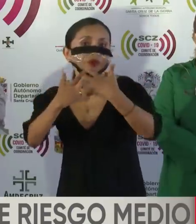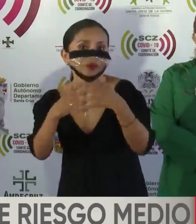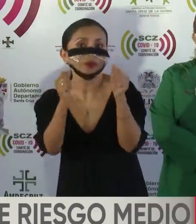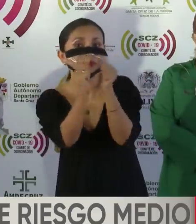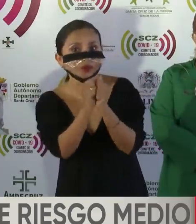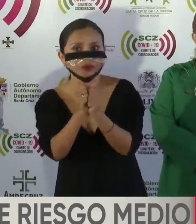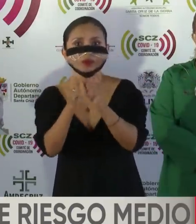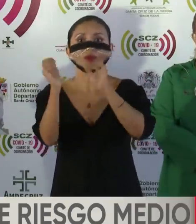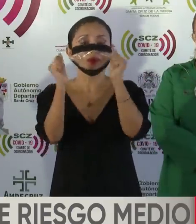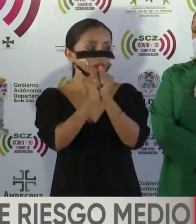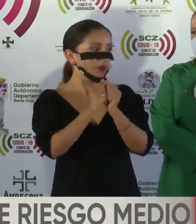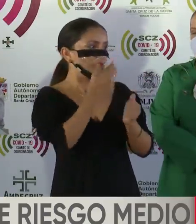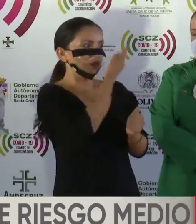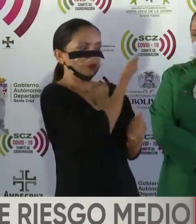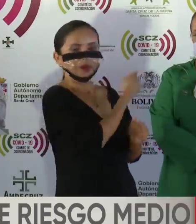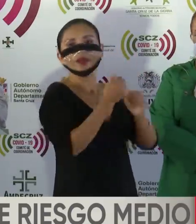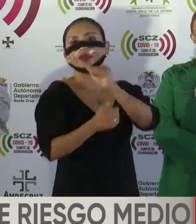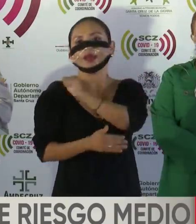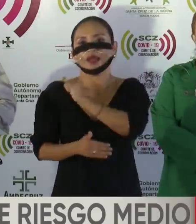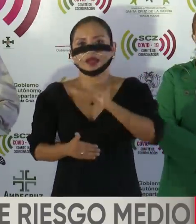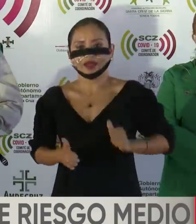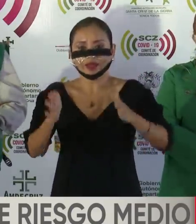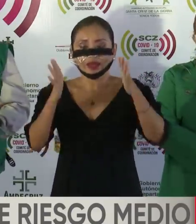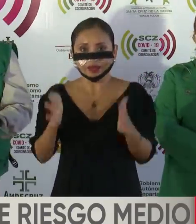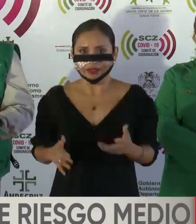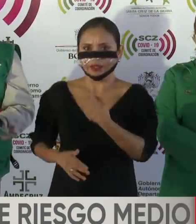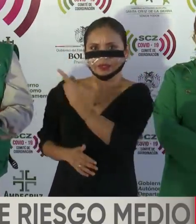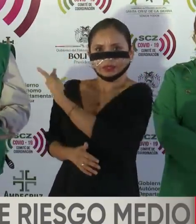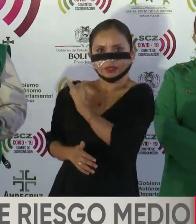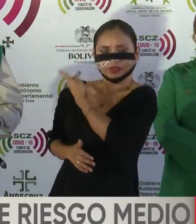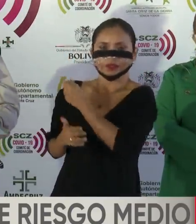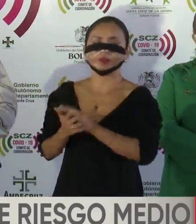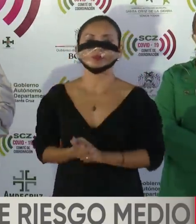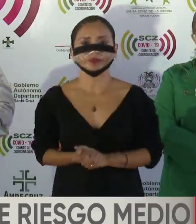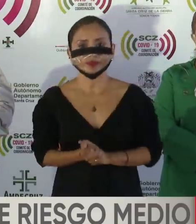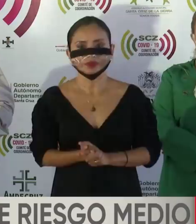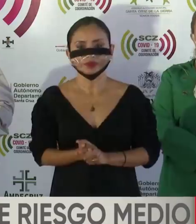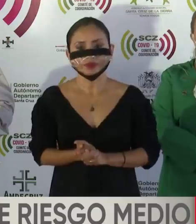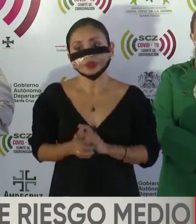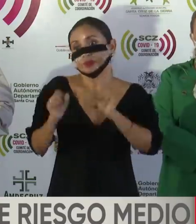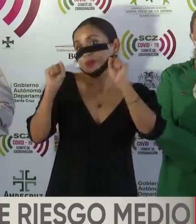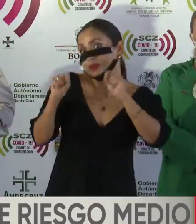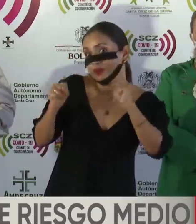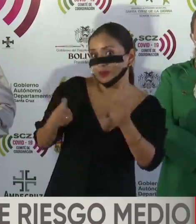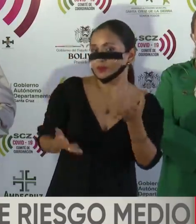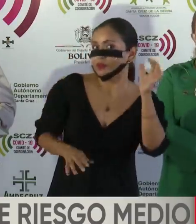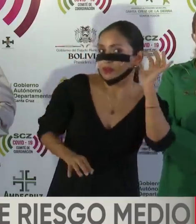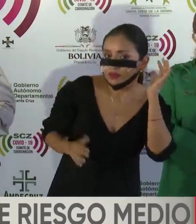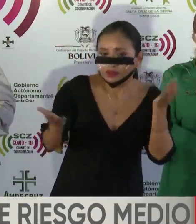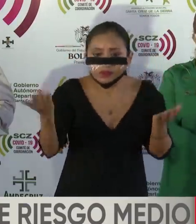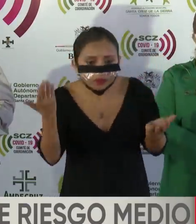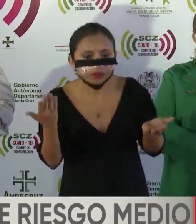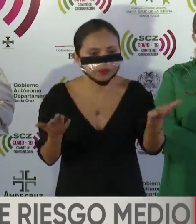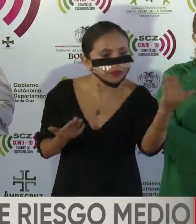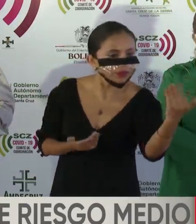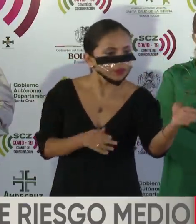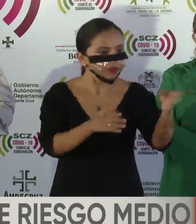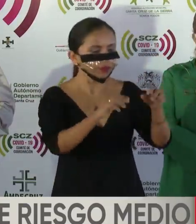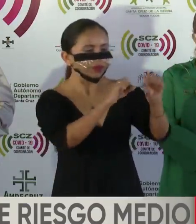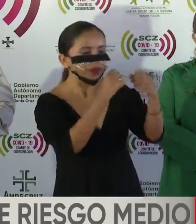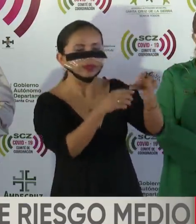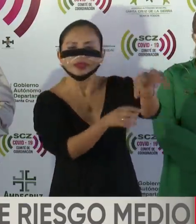con la señora alcaldesa y vamos a poder escuchar a los sectores, a